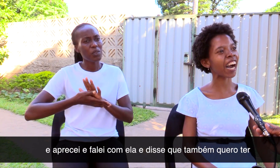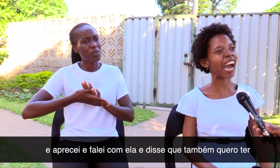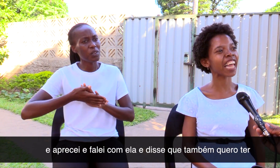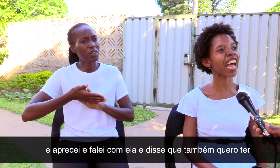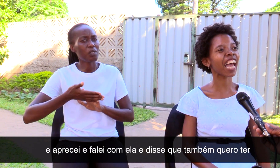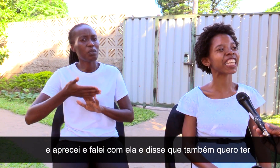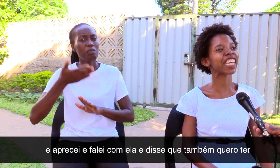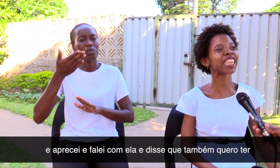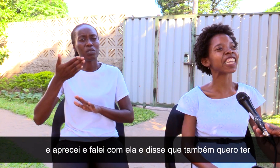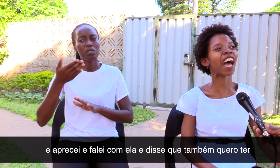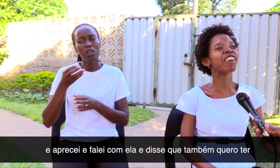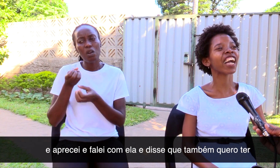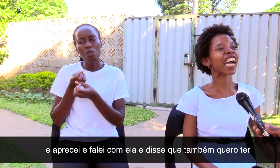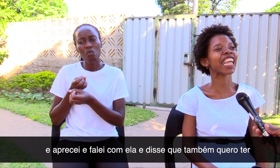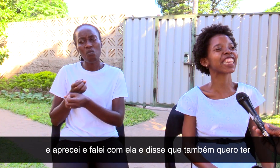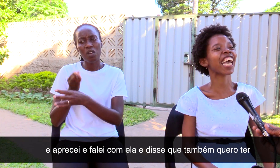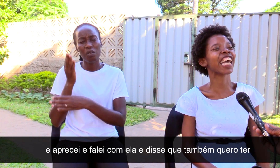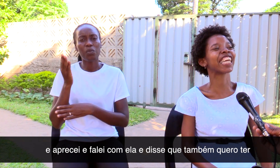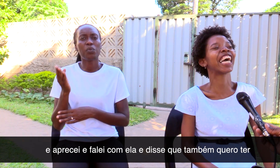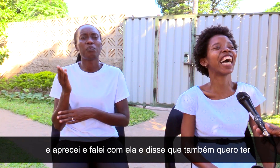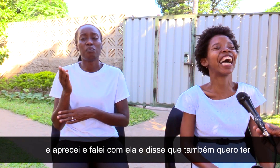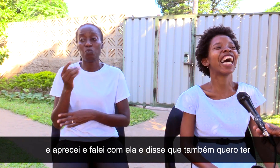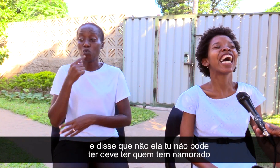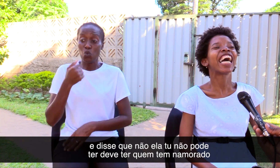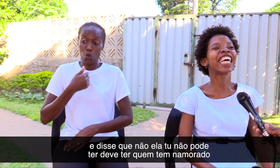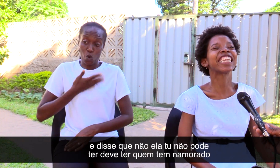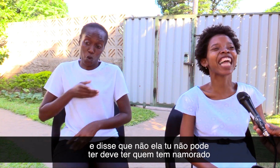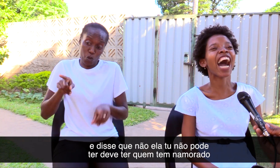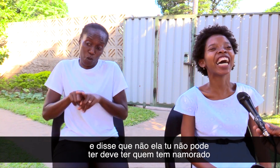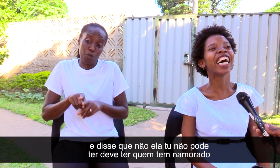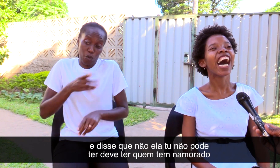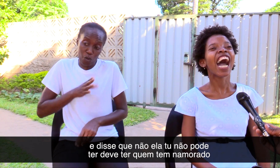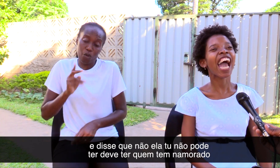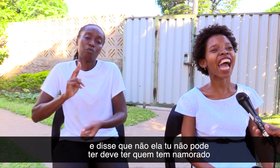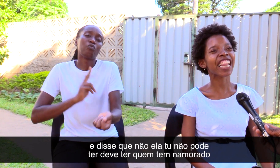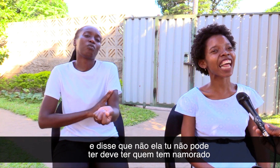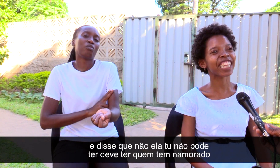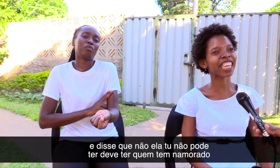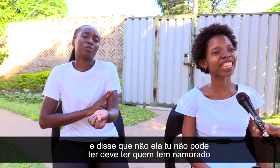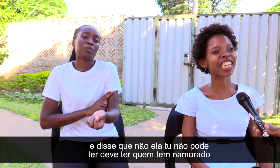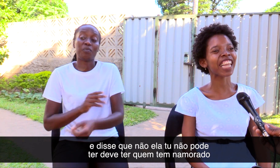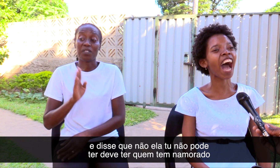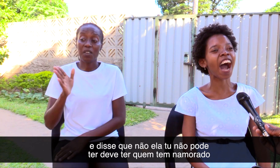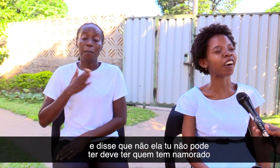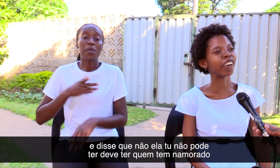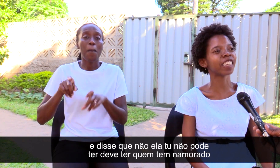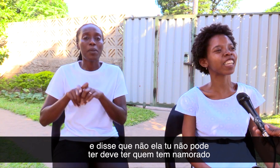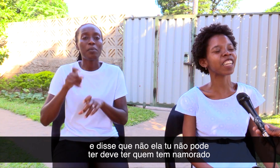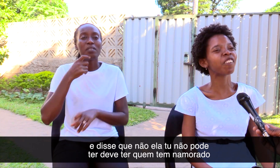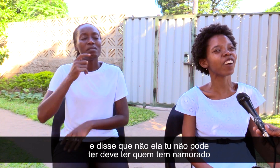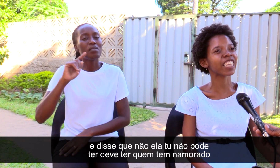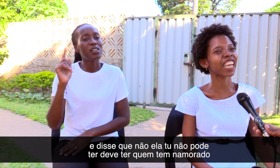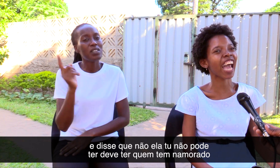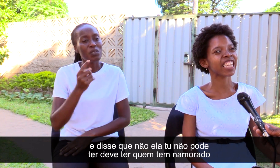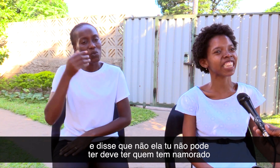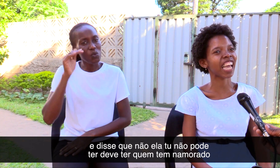falei com ela, eu disse, eu também quero. Então ela disse, não, tu